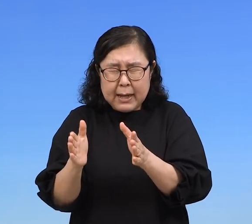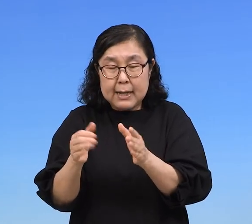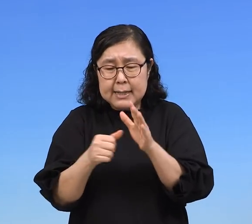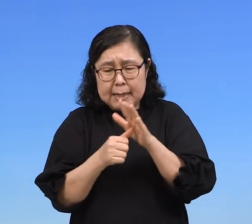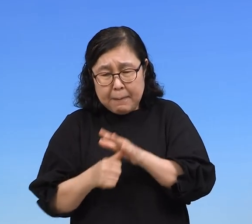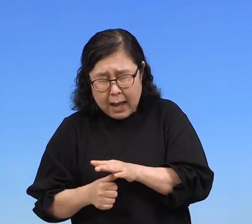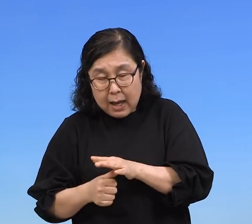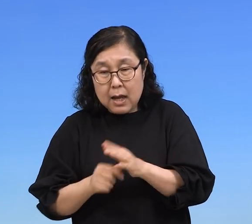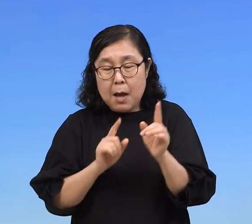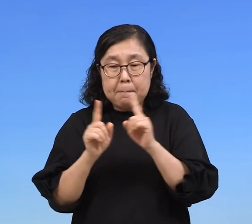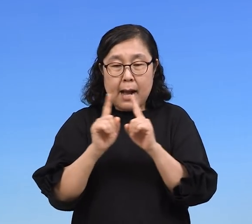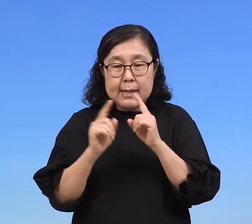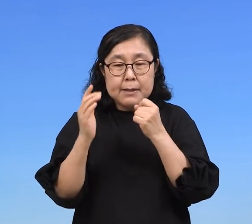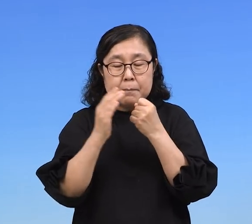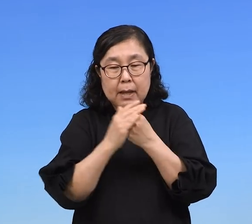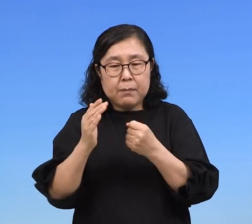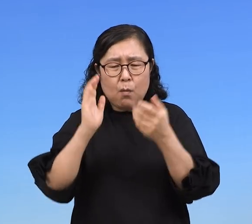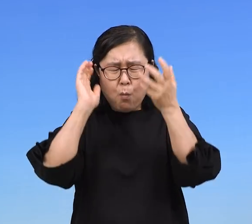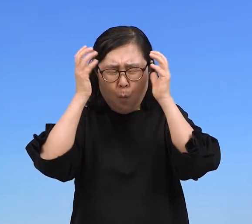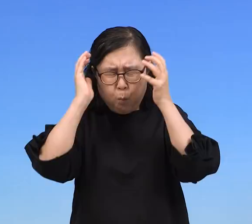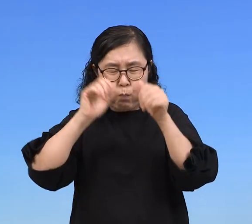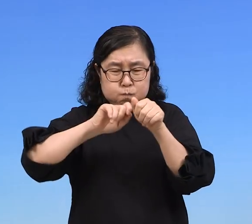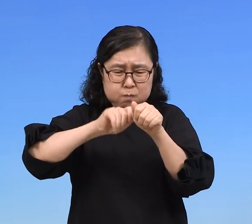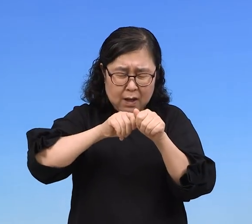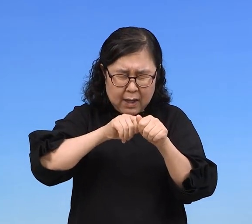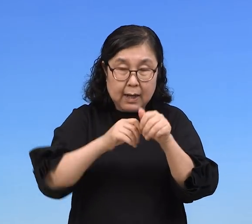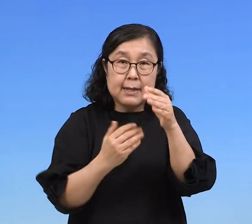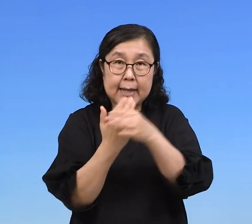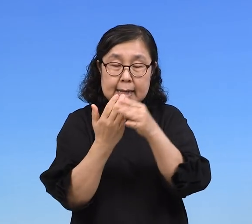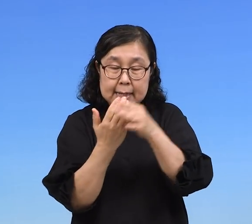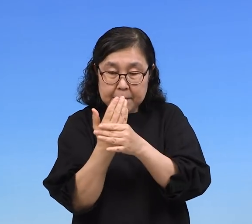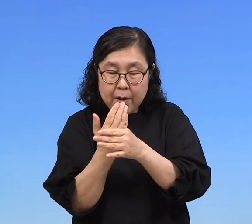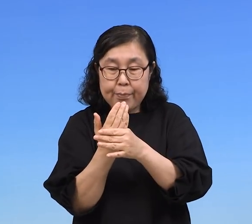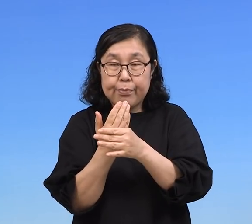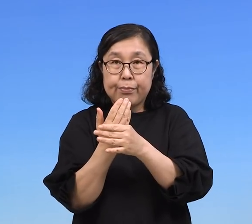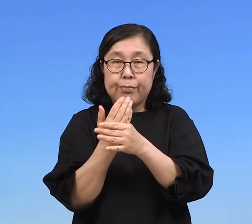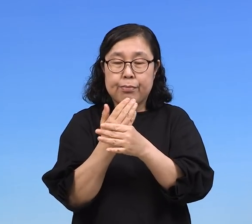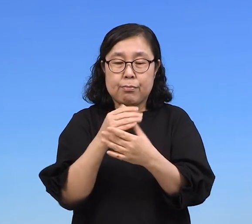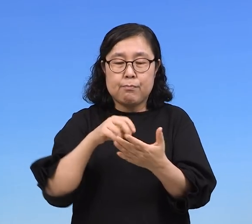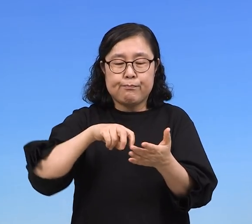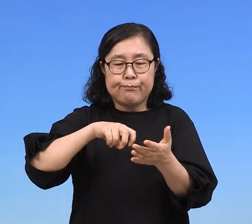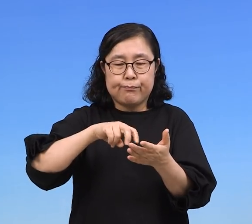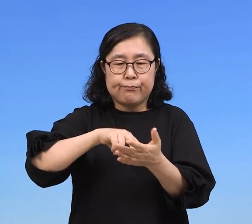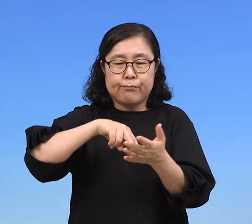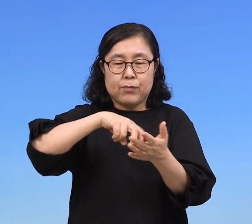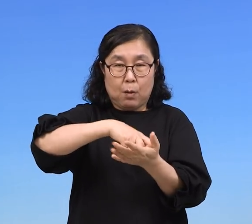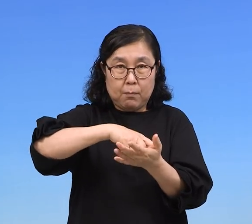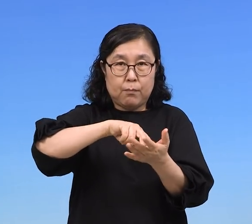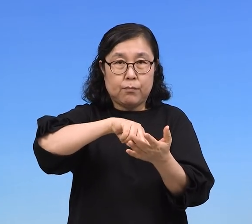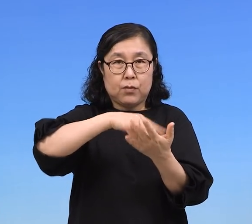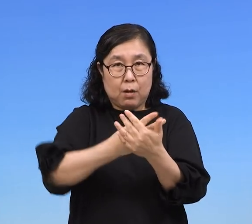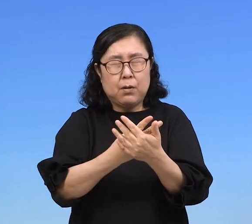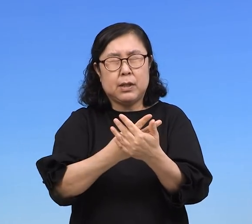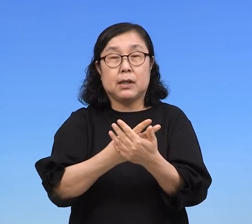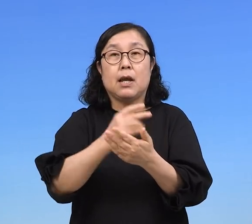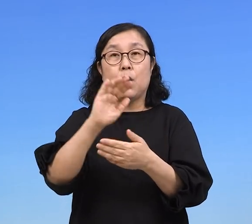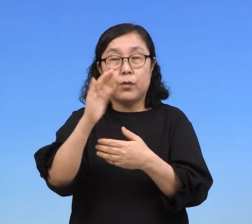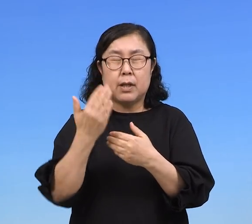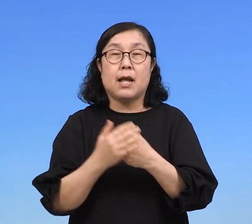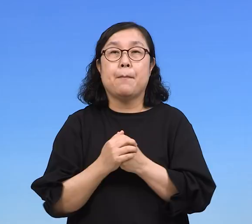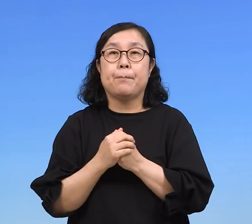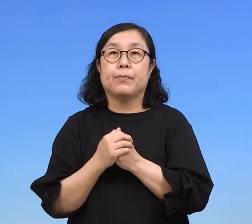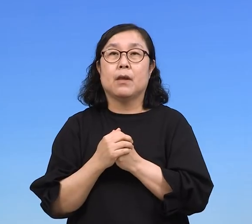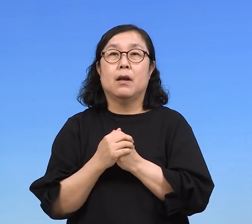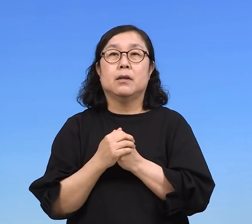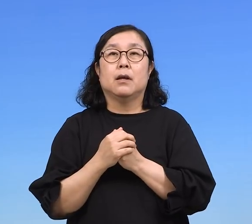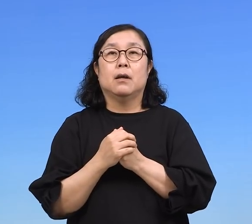잠깐 견디다가 말씀으로 인하여 환난이나 박해가 일어나는 때에는 곧 넘어지는 자요. 그